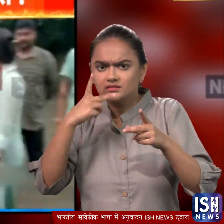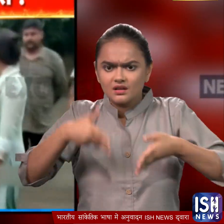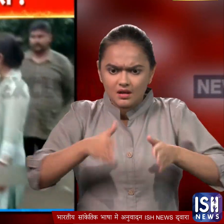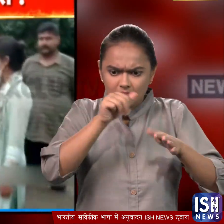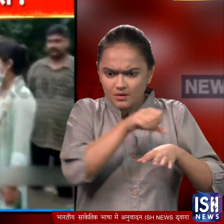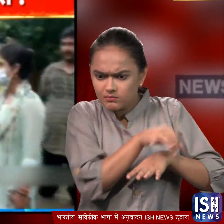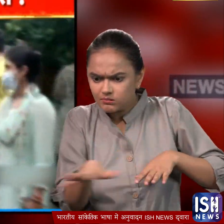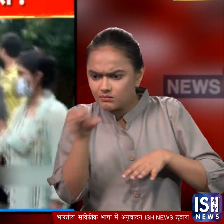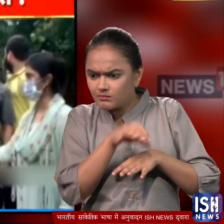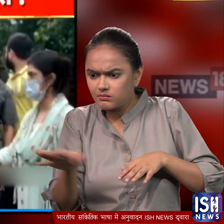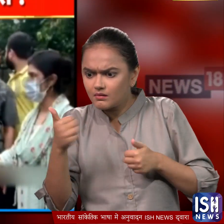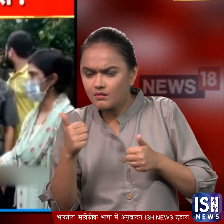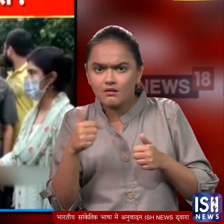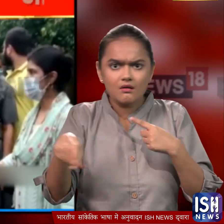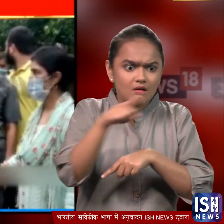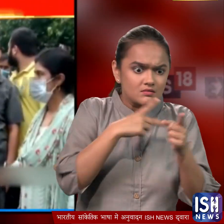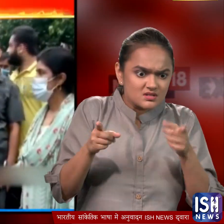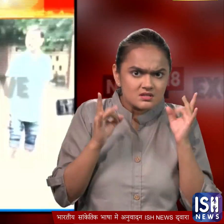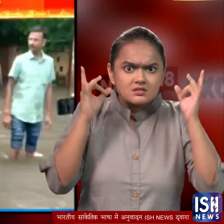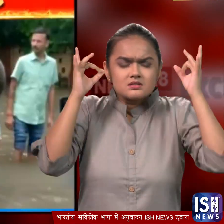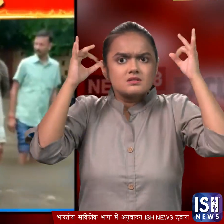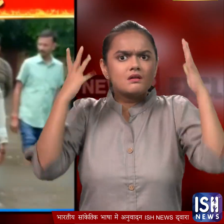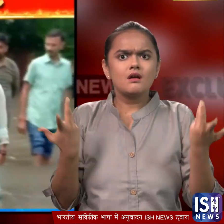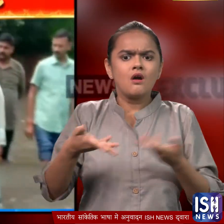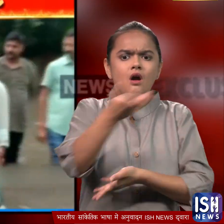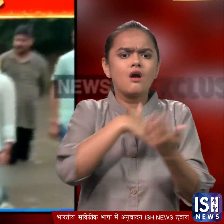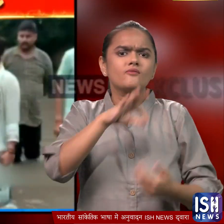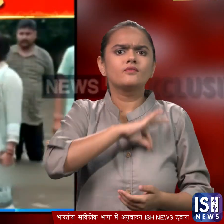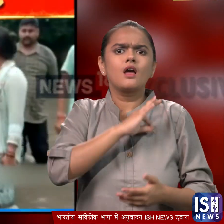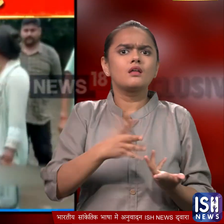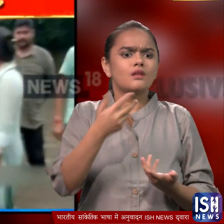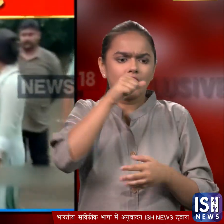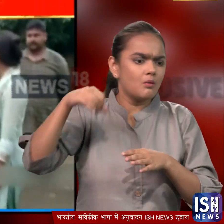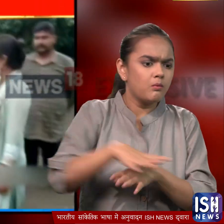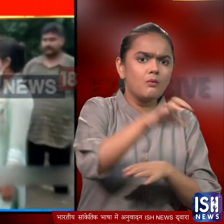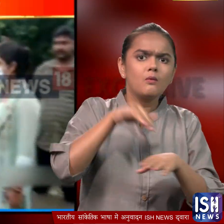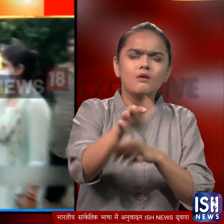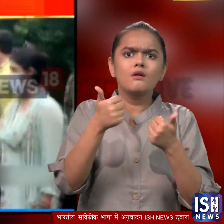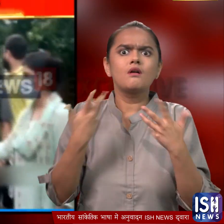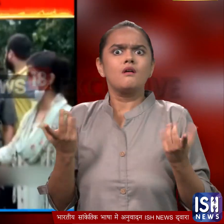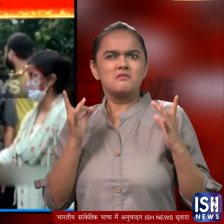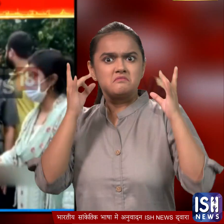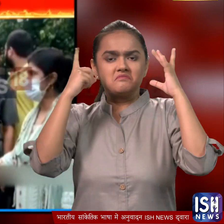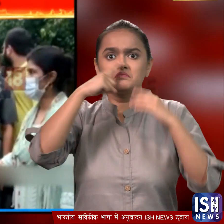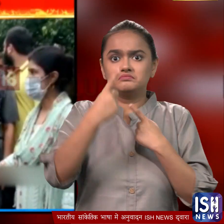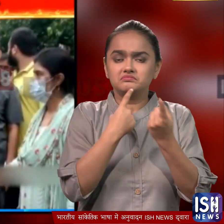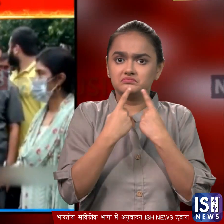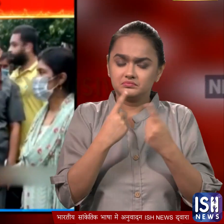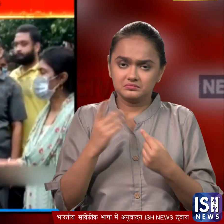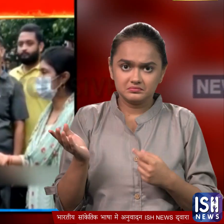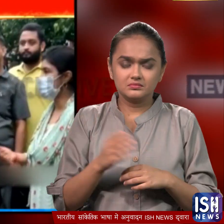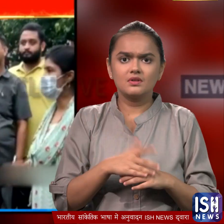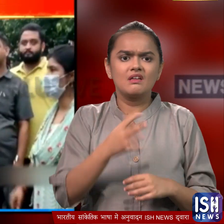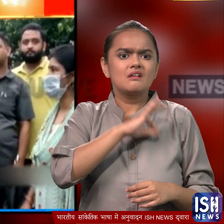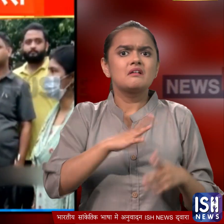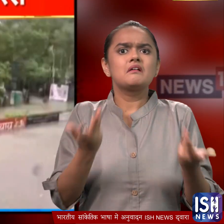निकलने में हो रही देरी पर उनका पारा 7वें आसमान पर पहुंच गया। तो चला रहा है, दूसरी नाली का पानी फिर आ रहा है, तो